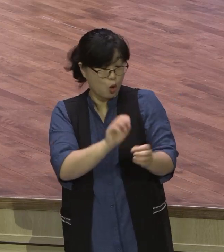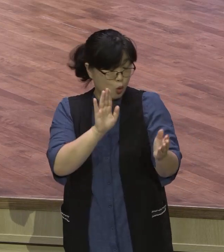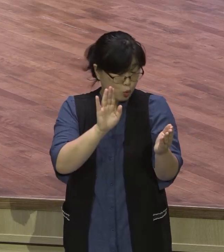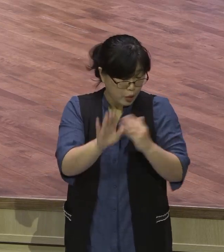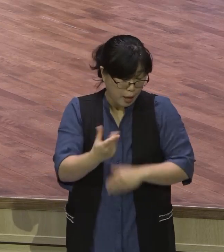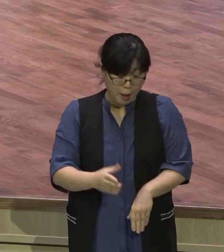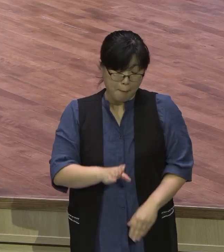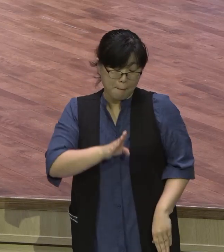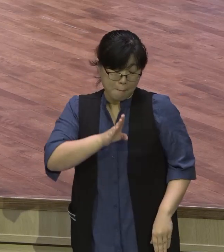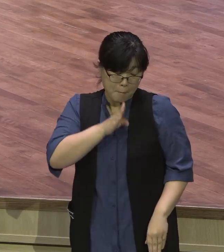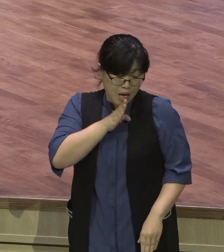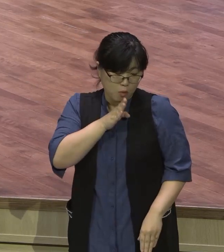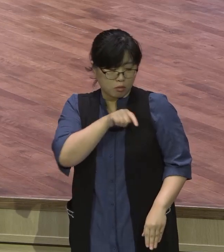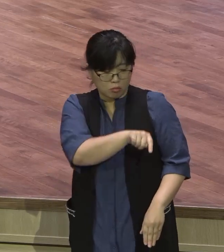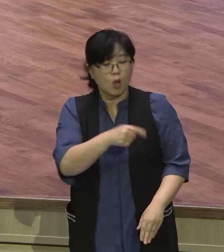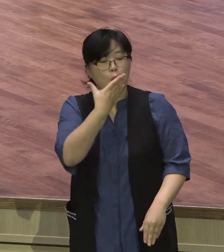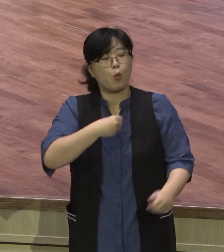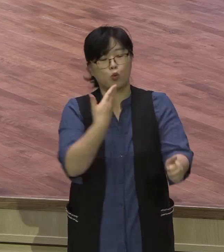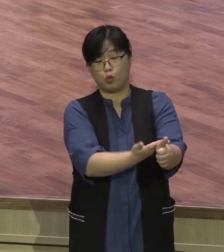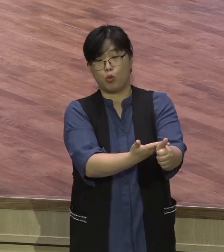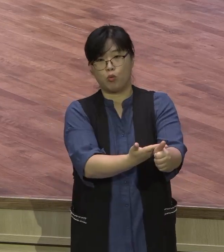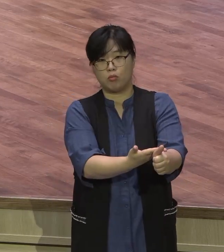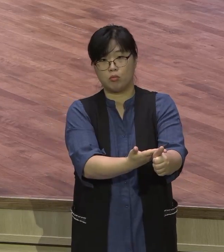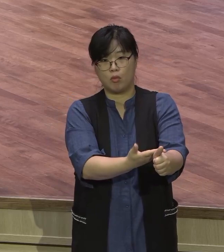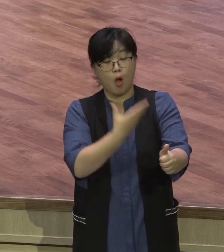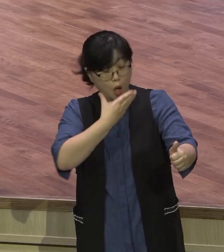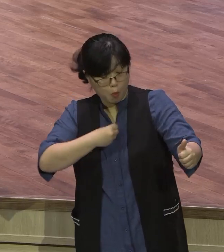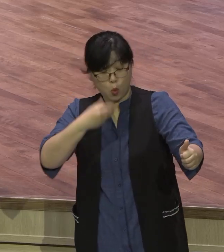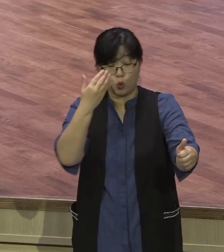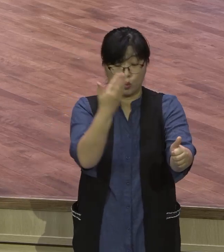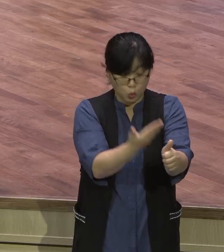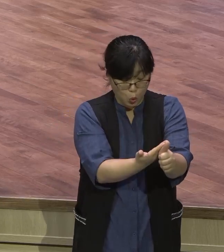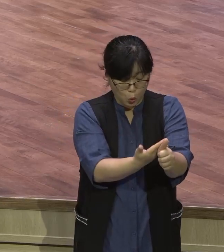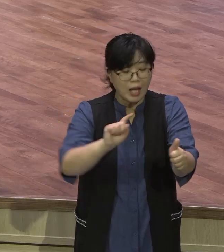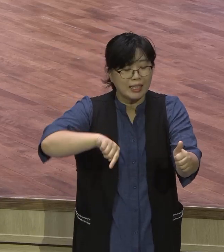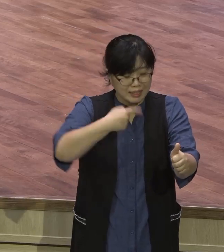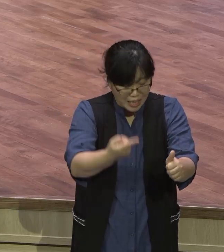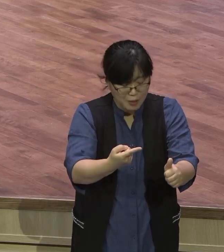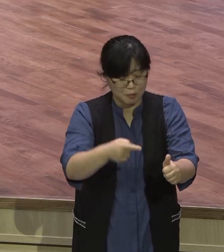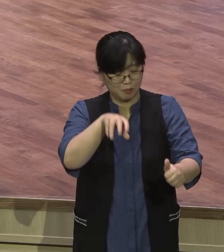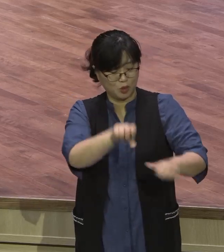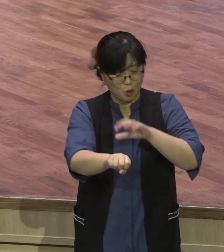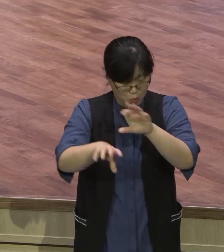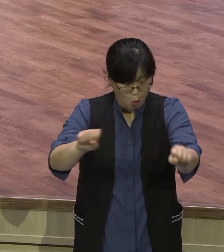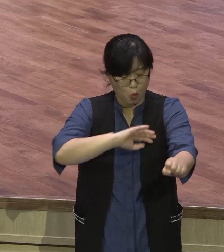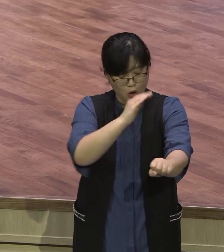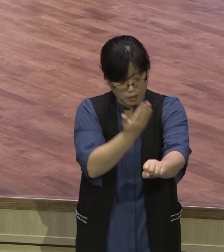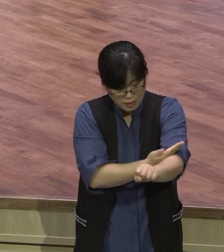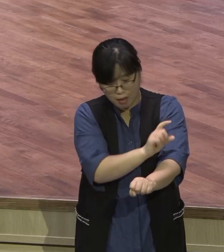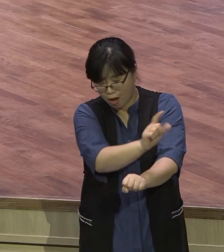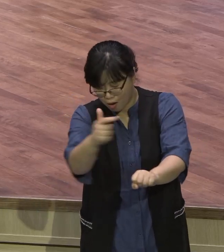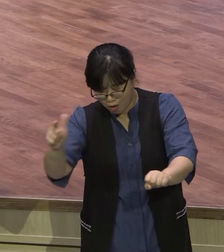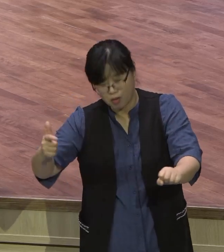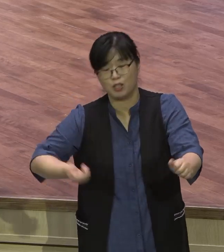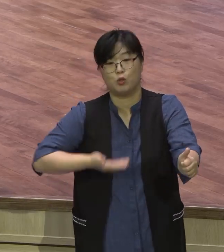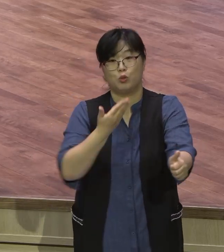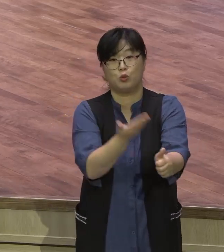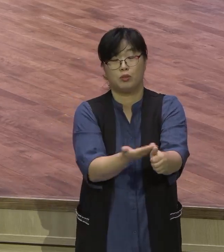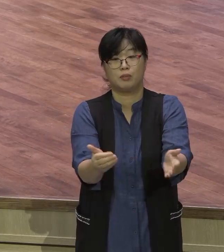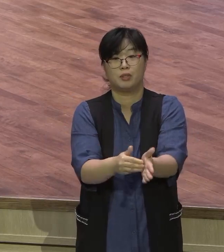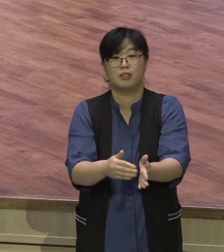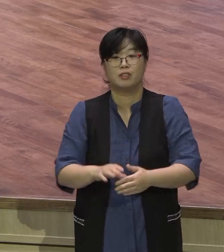오늘 본문에 나오는 복은요. 히브리 말로 바라크랍니다. 바라크란 말은 영적인 청면뿐만